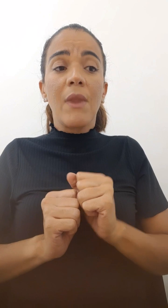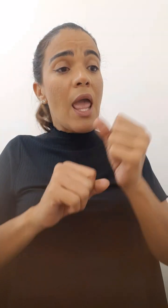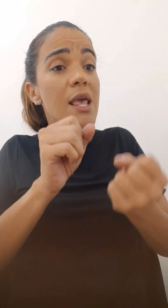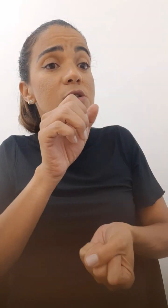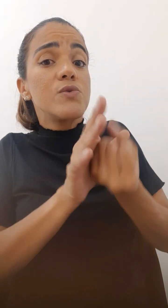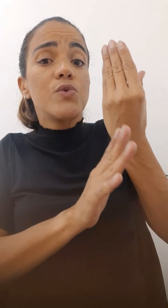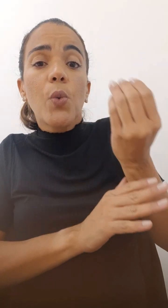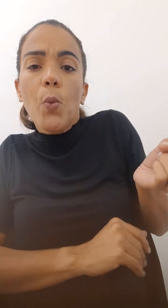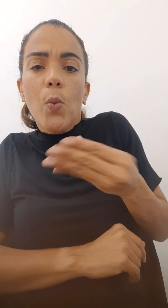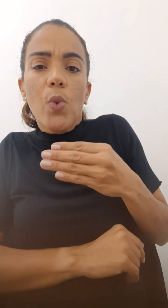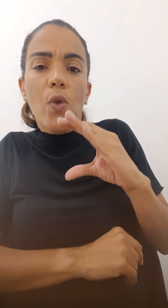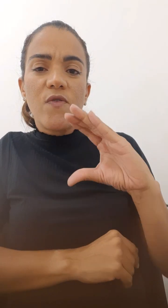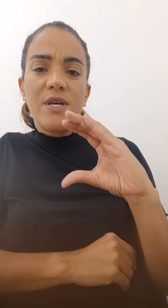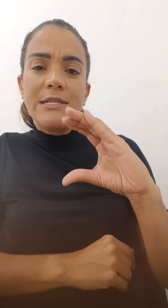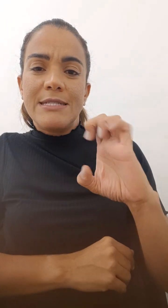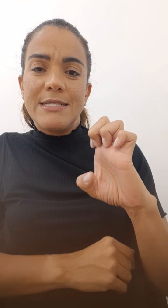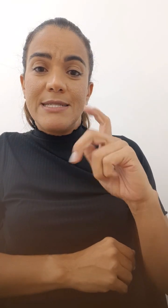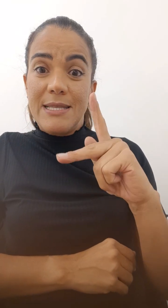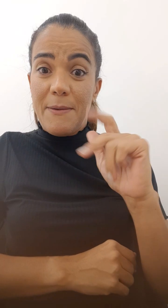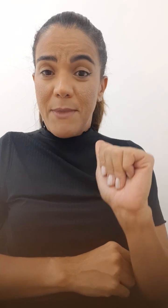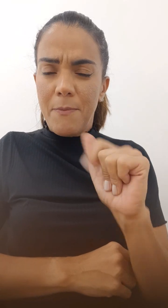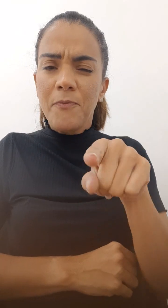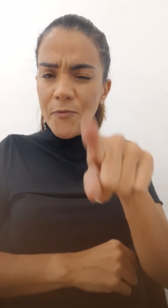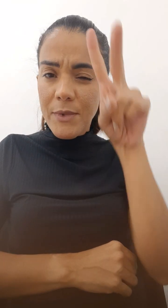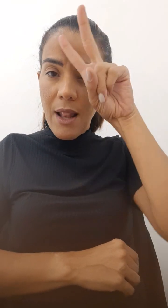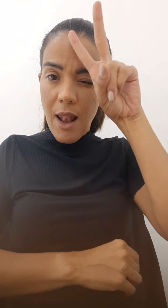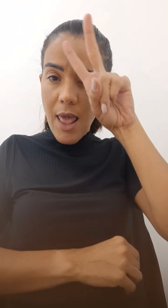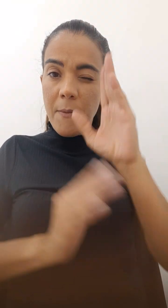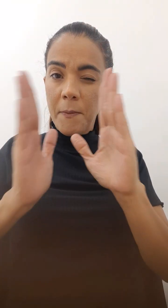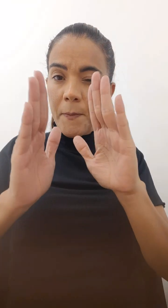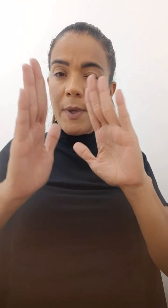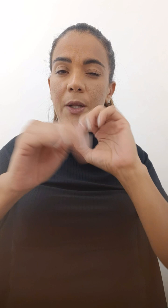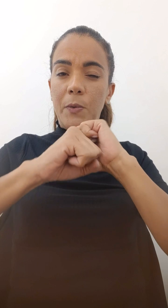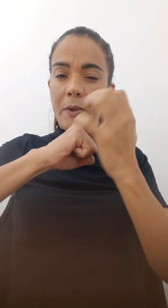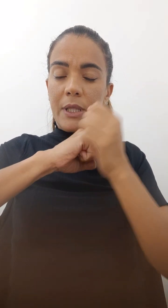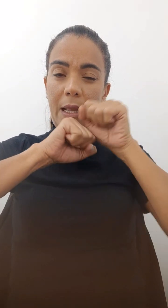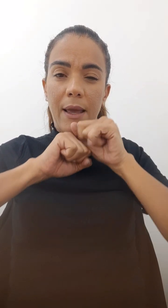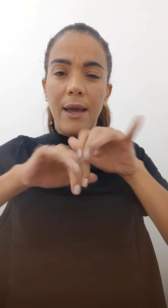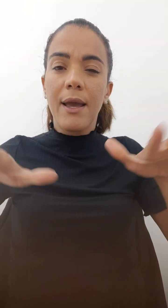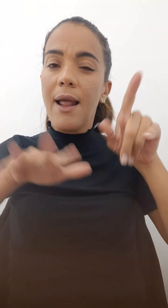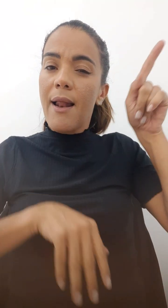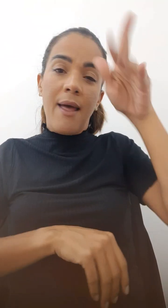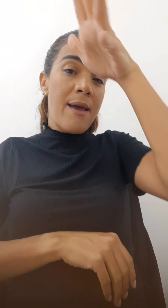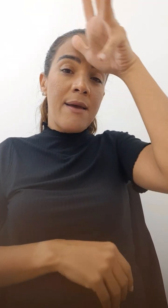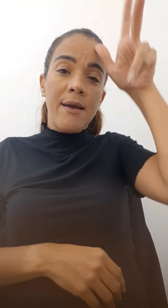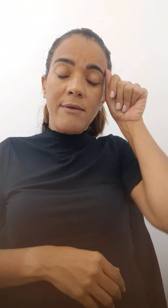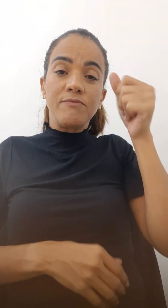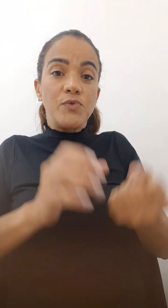mutação. E através dessa mutação dá origem a novas cepas. Vocês lembram durante a pandemia lá